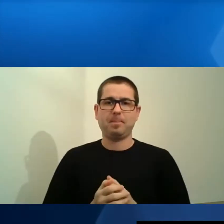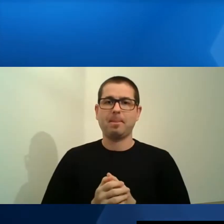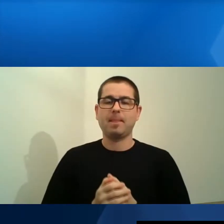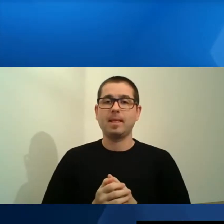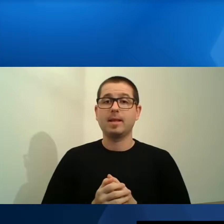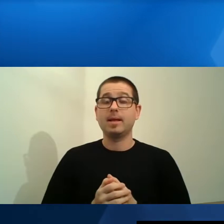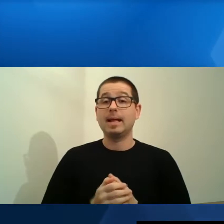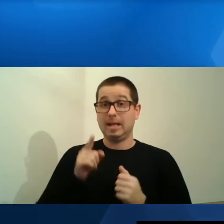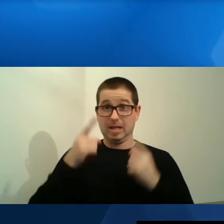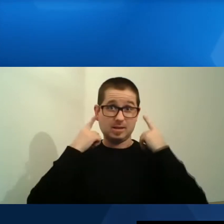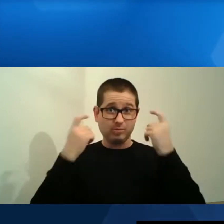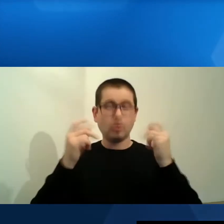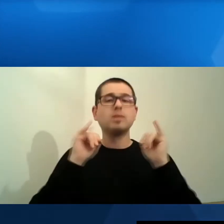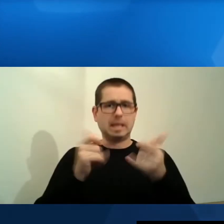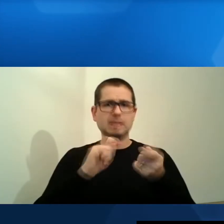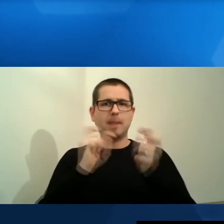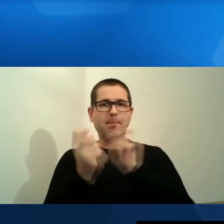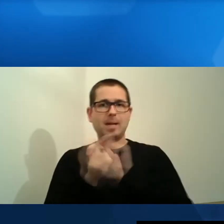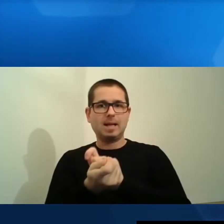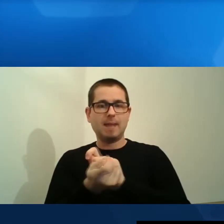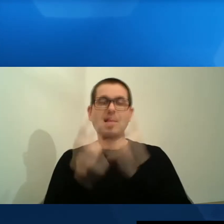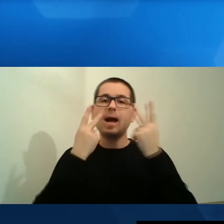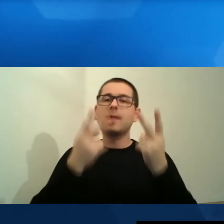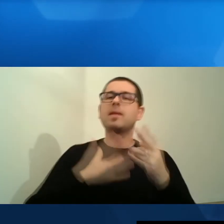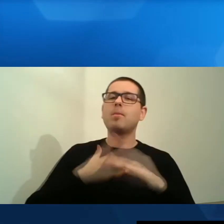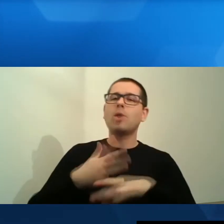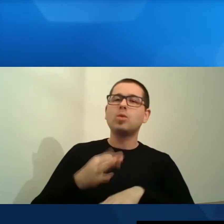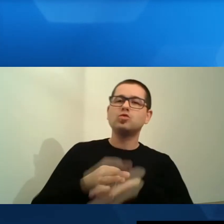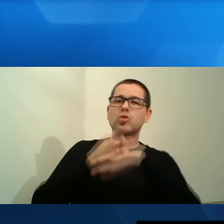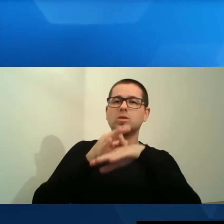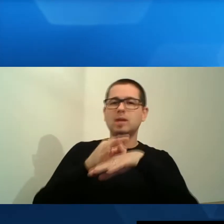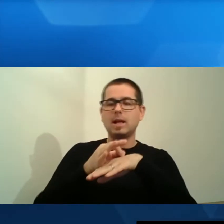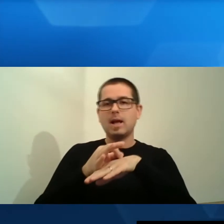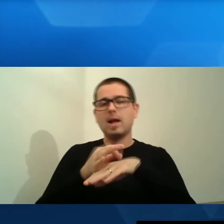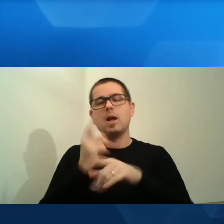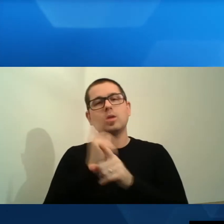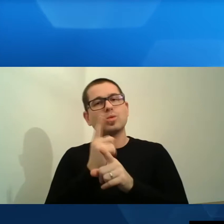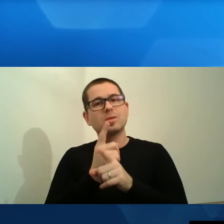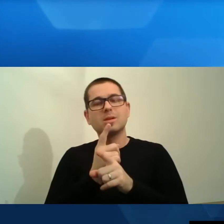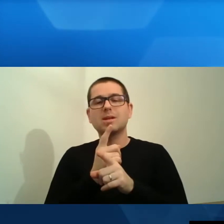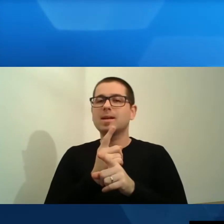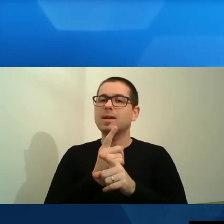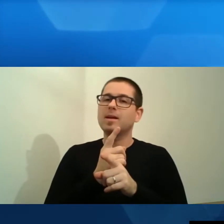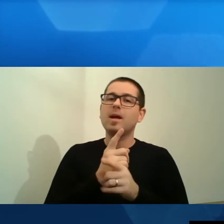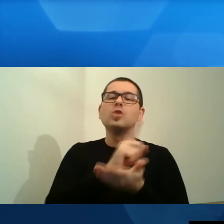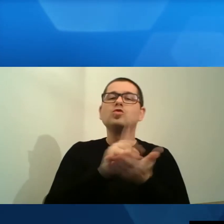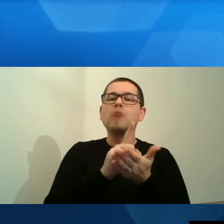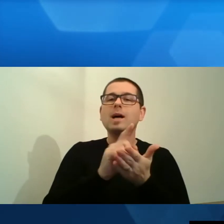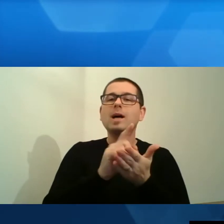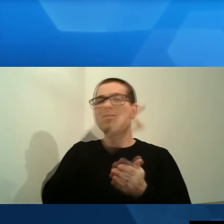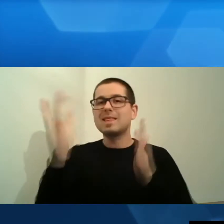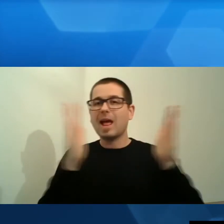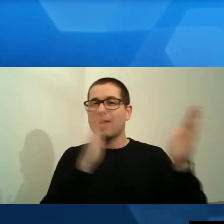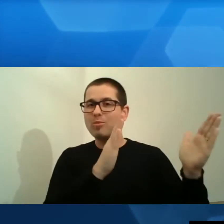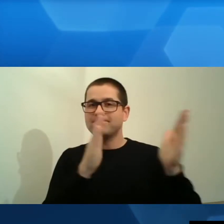Sam zvok se spreminja, gotovo glede na moje počutje, tudi čas v dnevu. Če sem